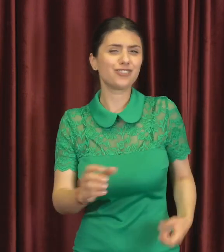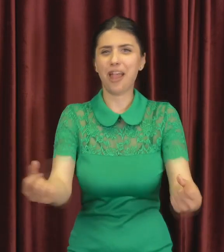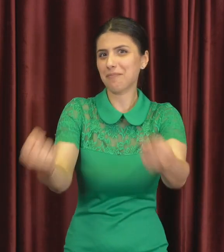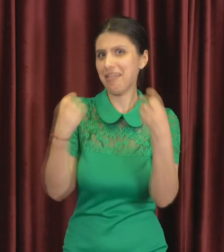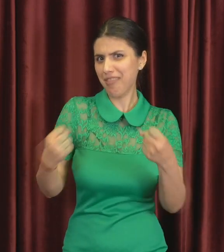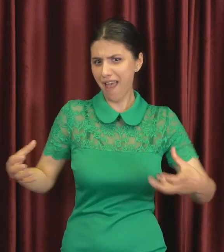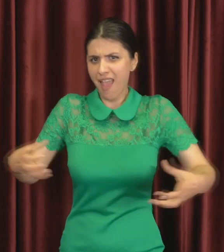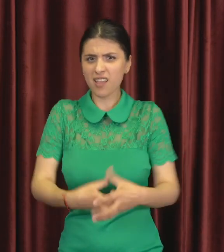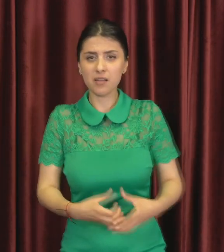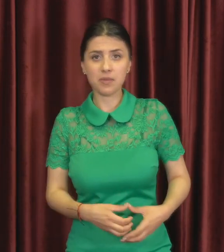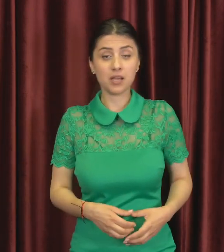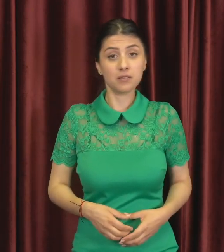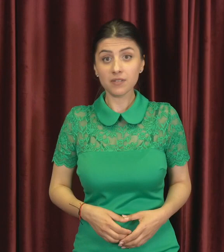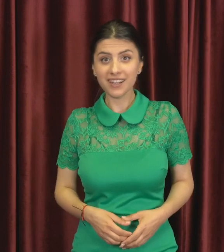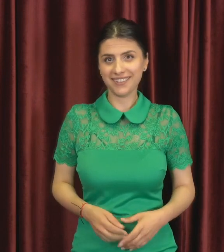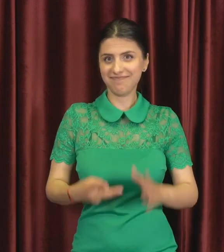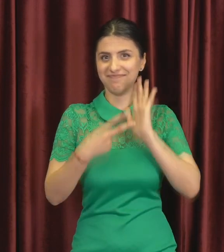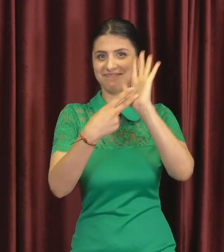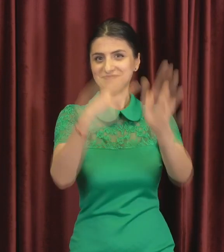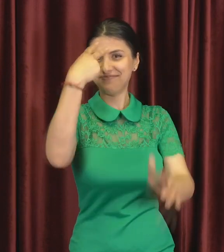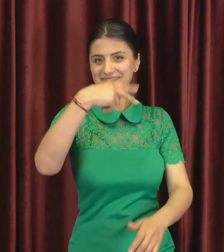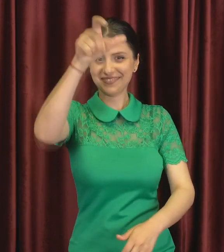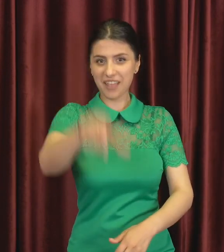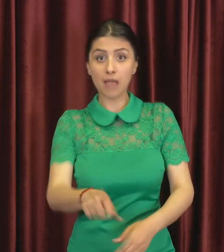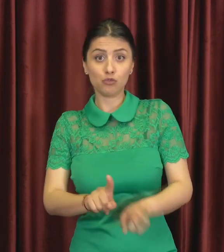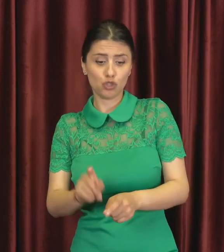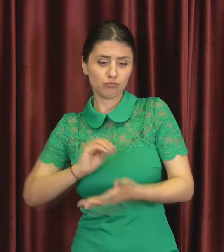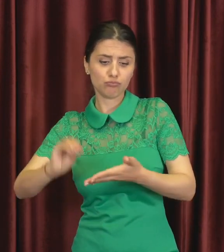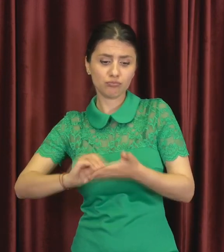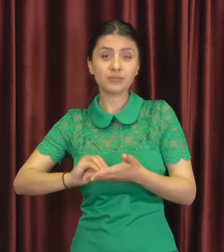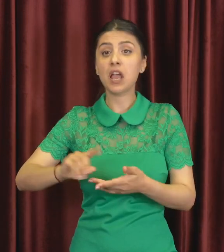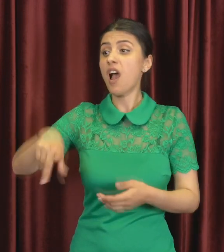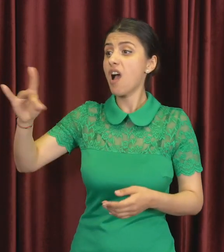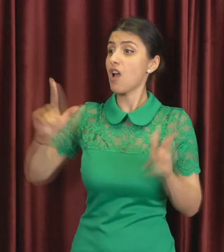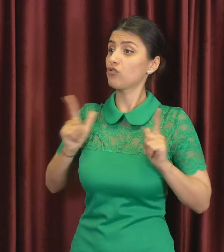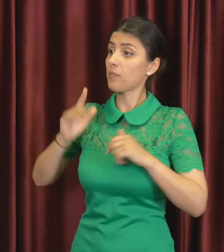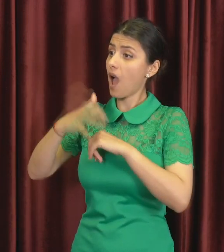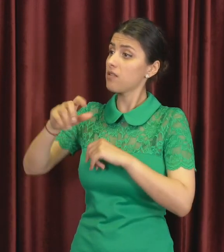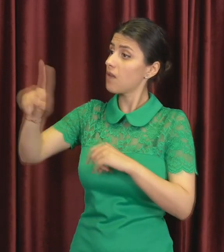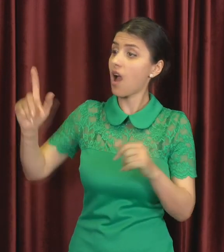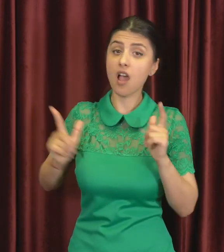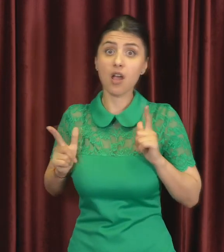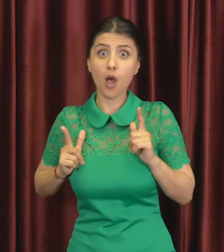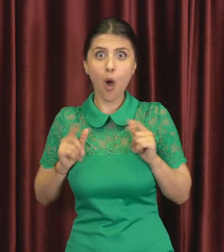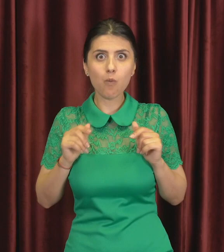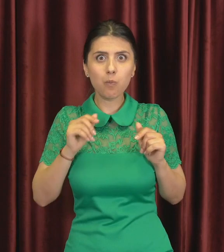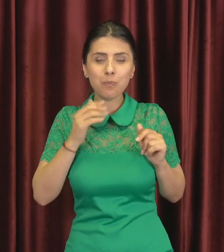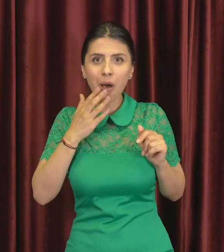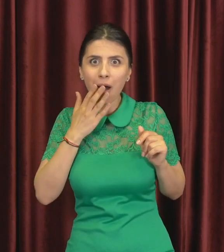echipă! Turui Minda cu nerăbdare sub privirile dezaprobatoare ale celorlalte animale care își așteptau rândul. Buhuhu!